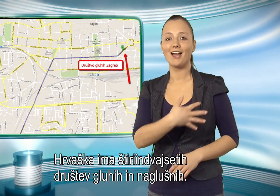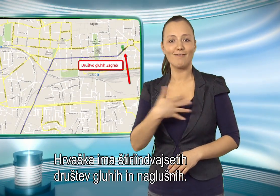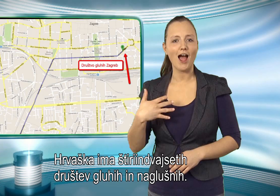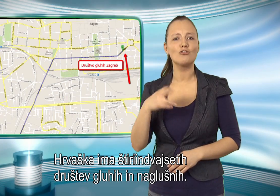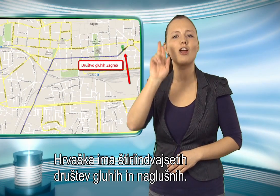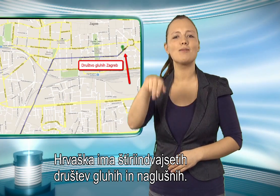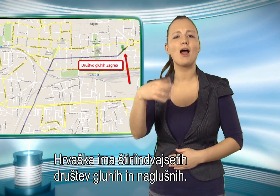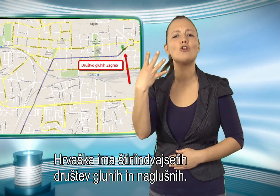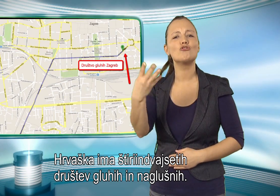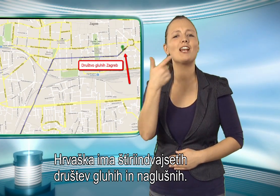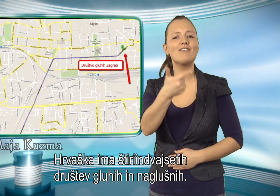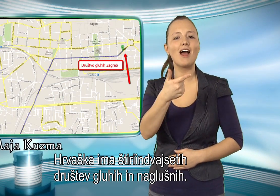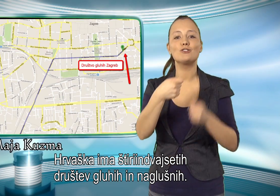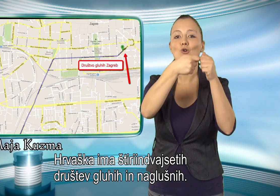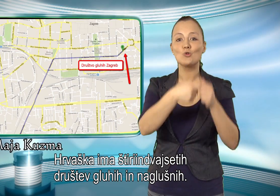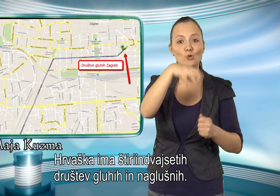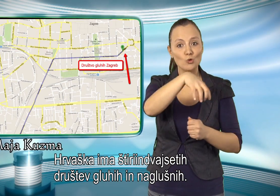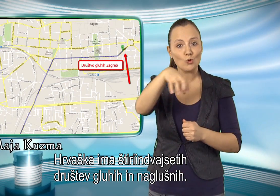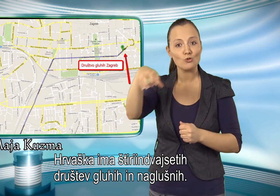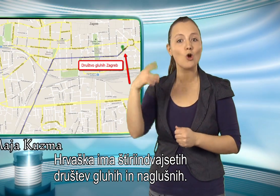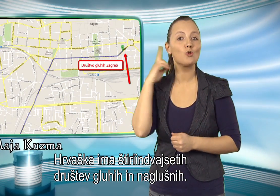Hrvaška ima 24 društev gluhih in naglušnih.